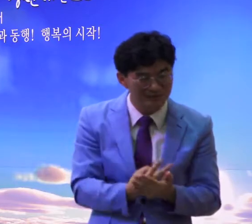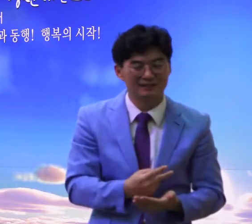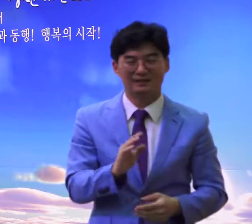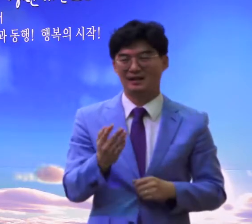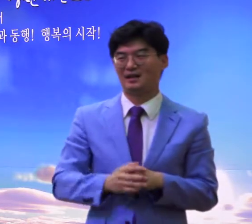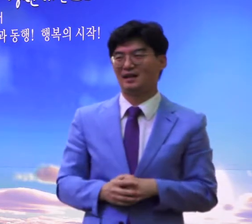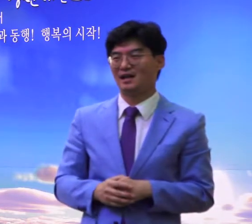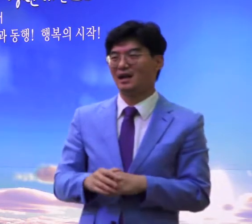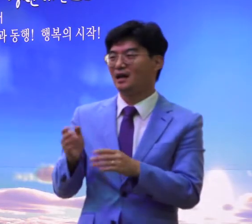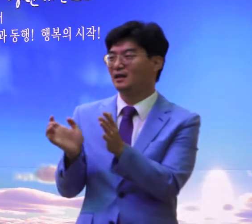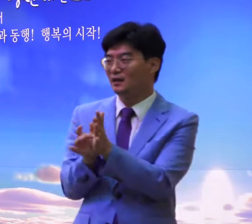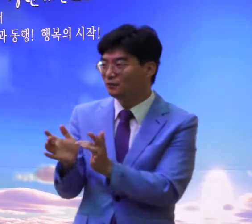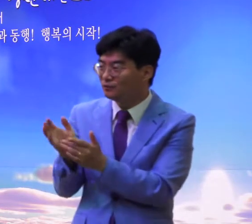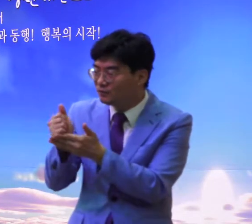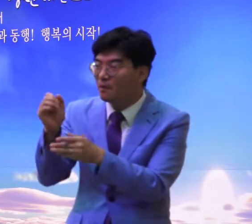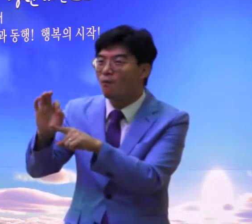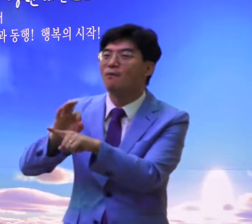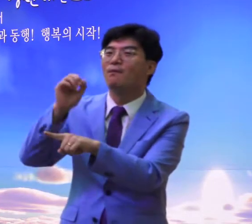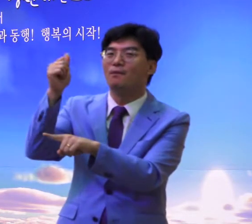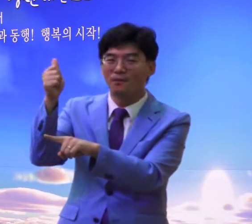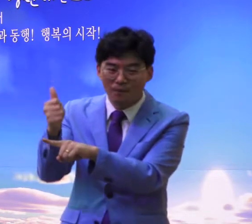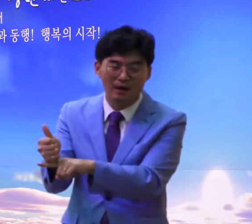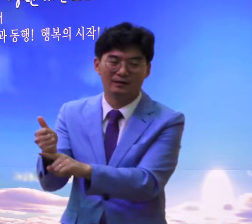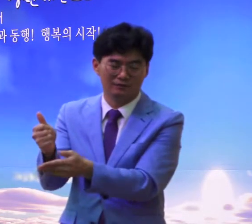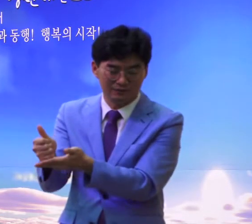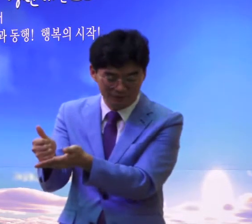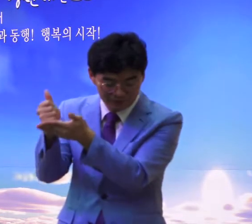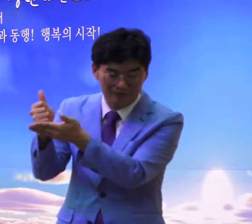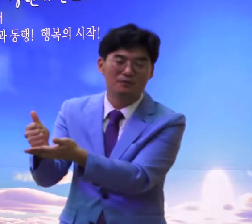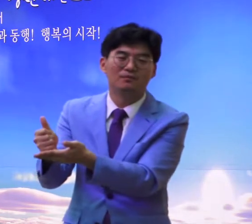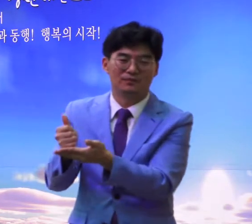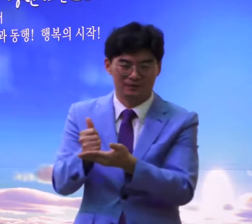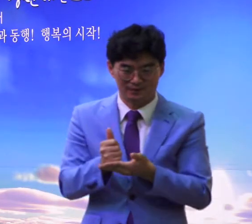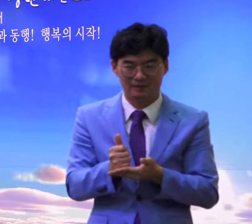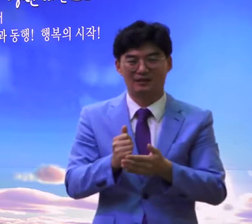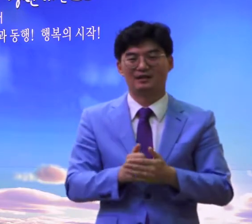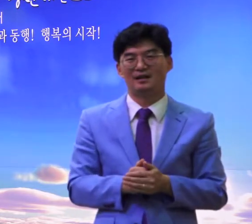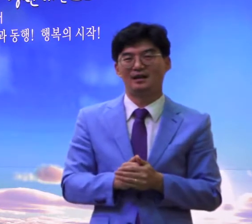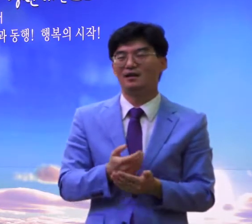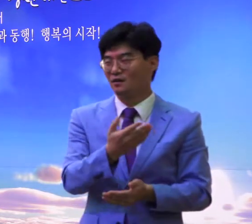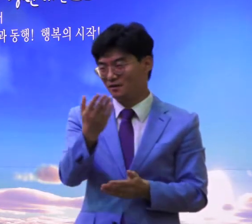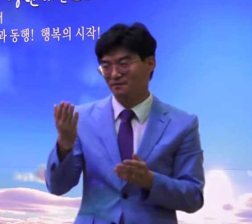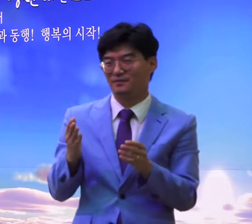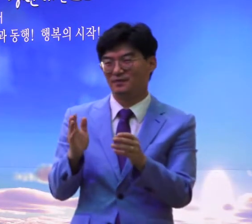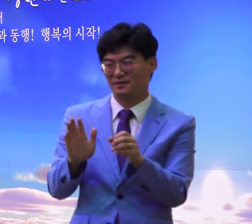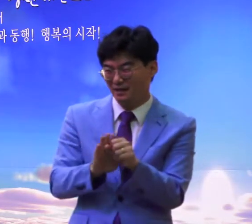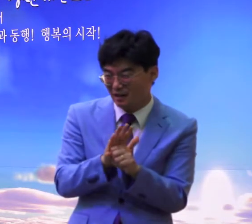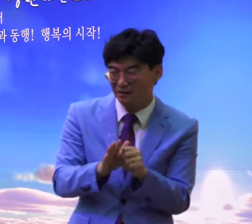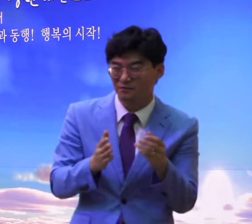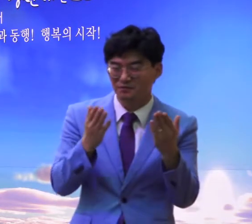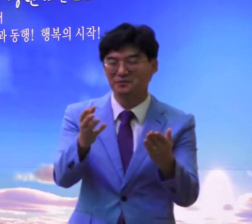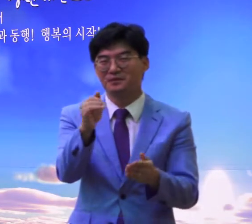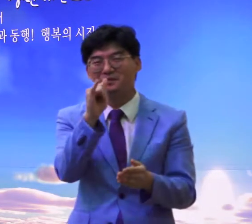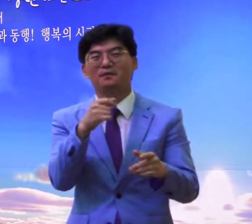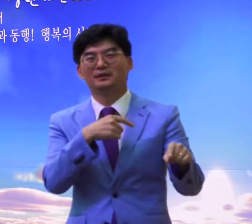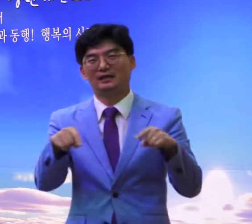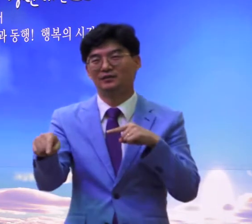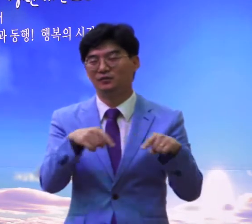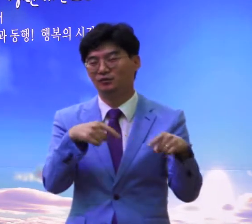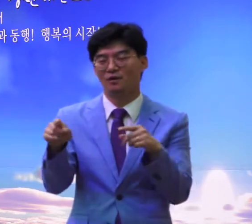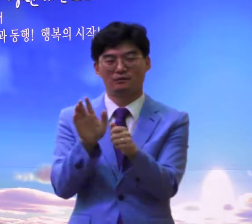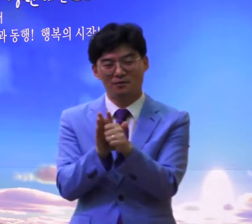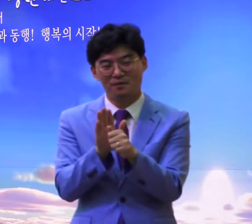예수님께서 여러분의 왕이십니다. 여러분을 너무나 잘하시고 여러분을 사랑하시는 여러분의 왕이십니다. 여러분을